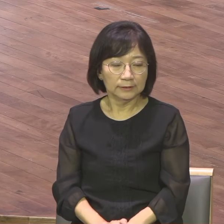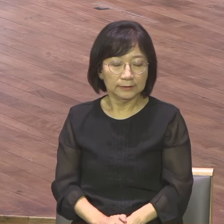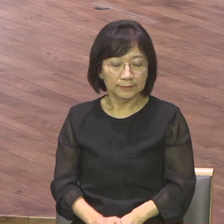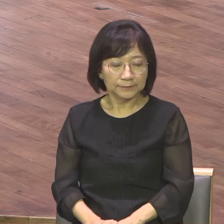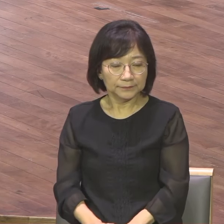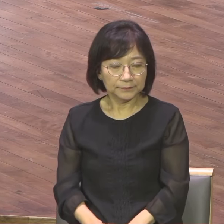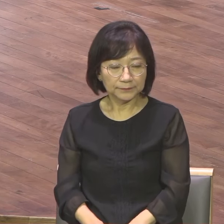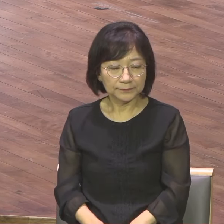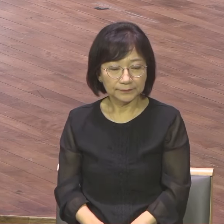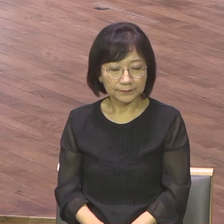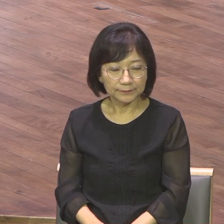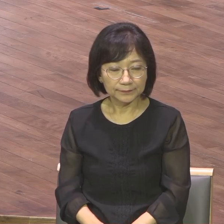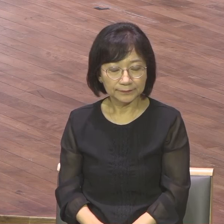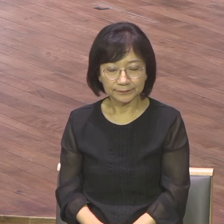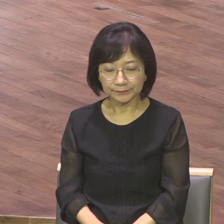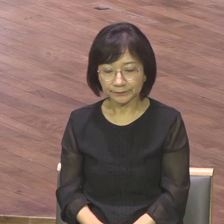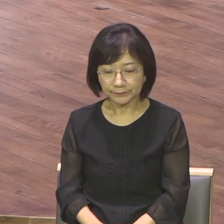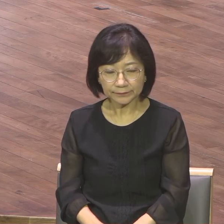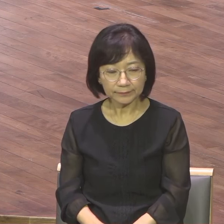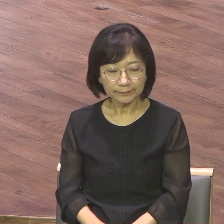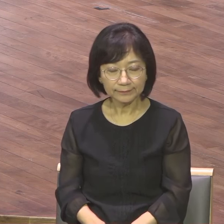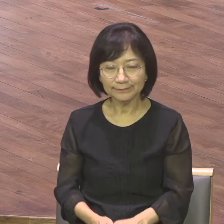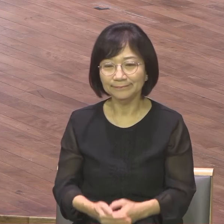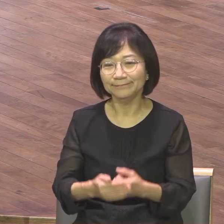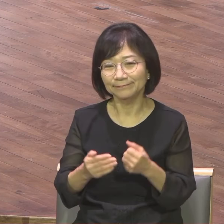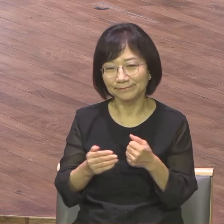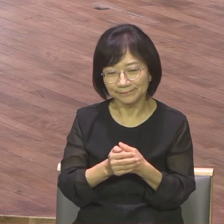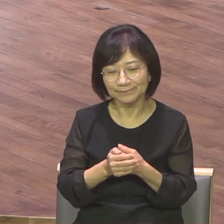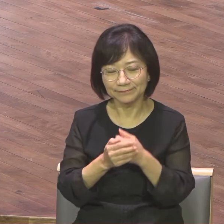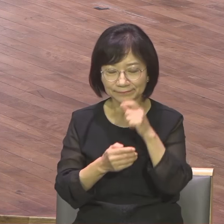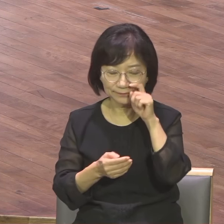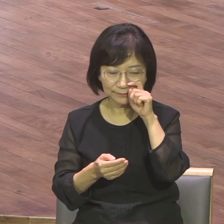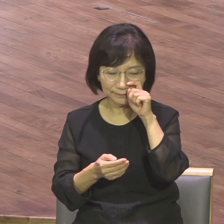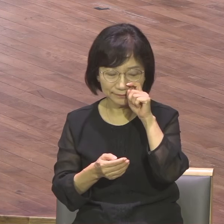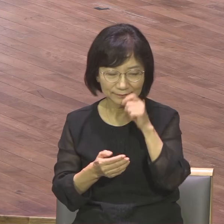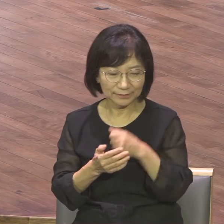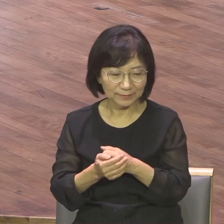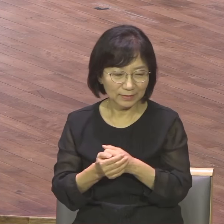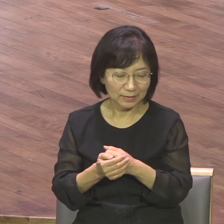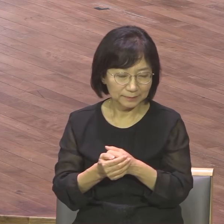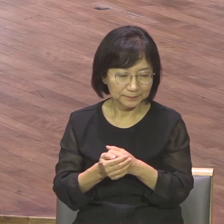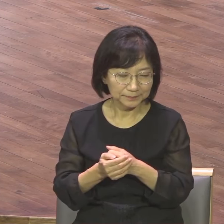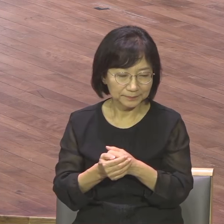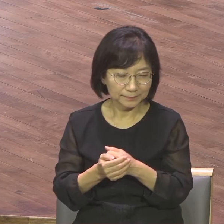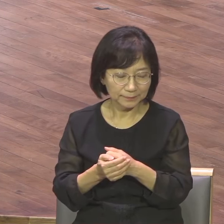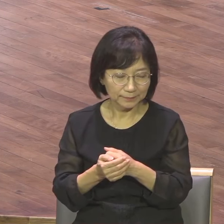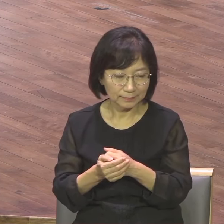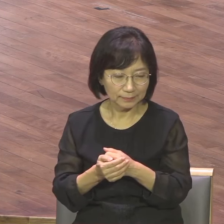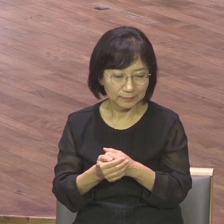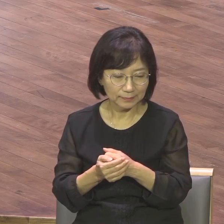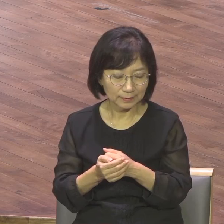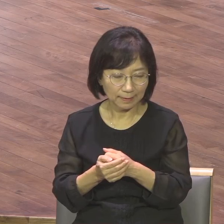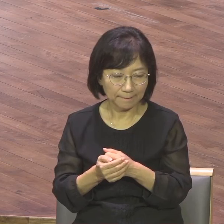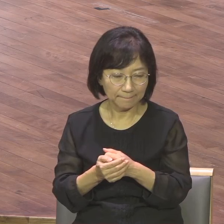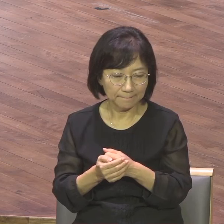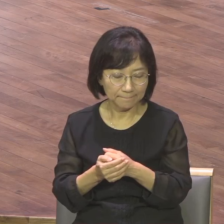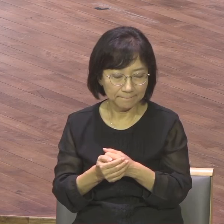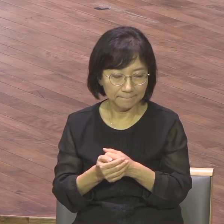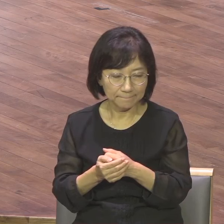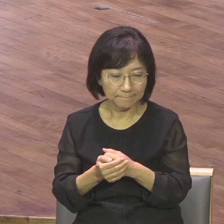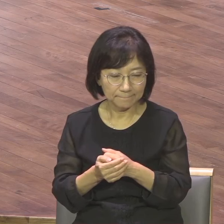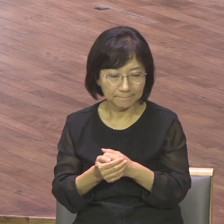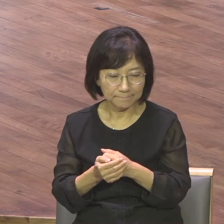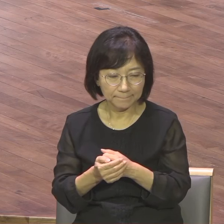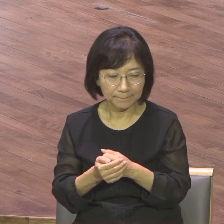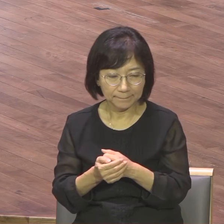그래서 우리가 강조하는 게 뭐냐? 3집중, 3세팅, 3응답 이렇게 말하지요. 이걸 강조했습니다.